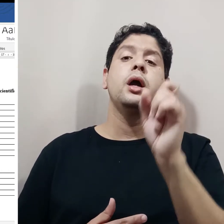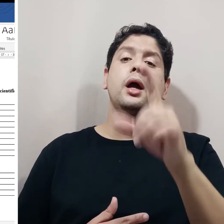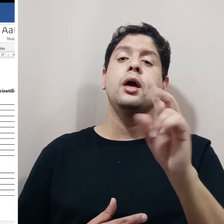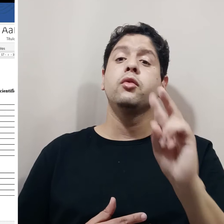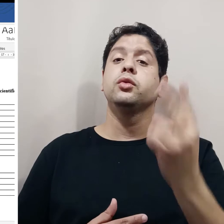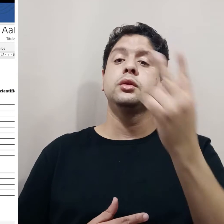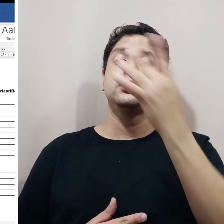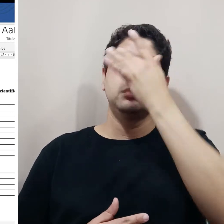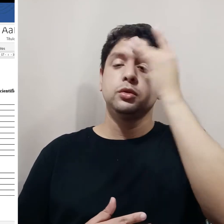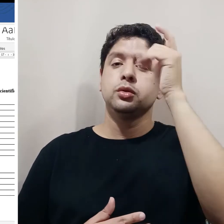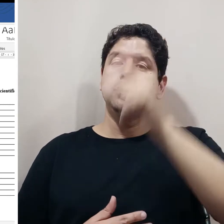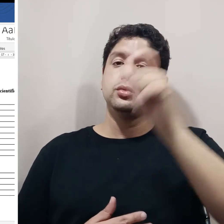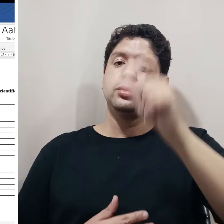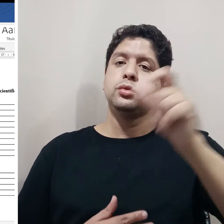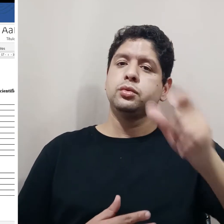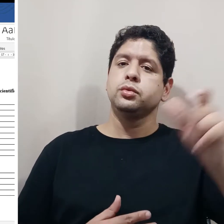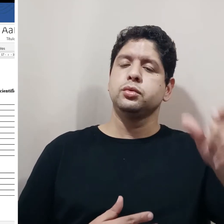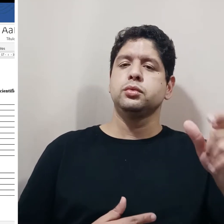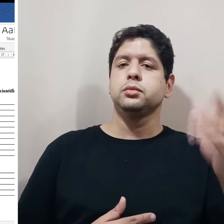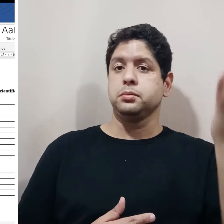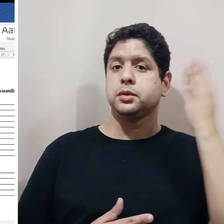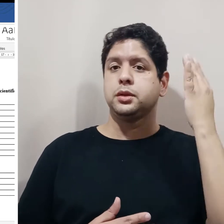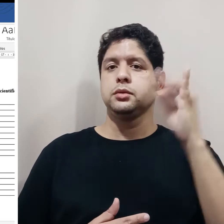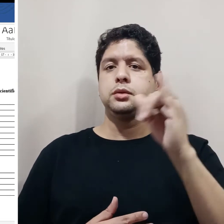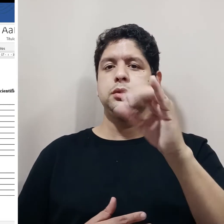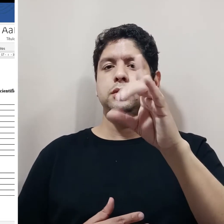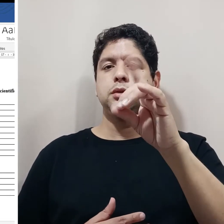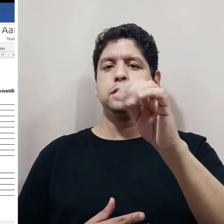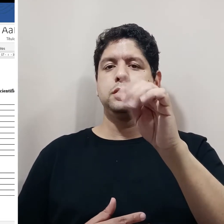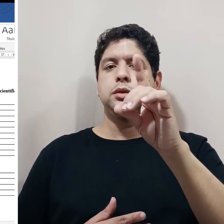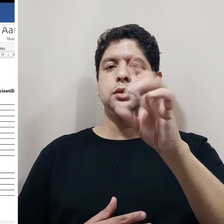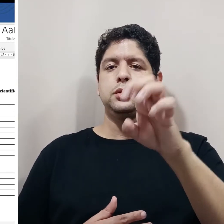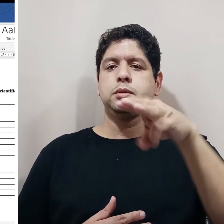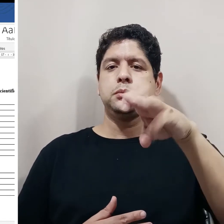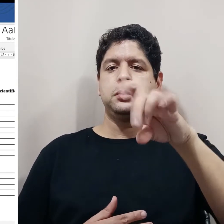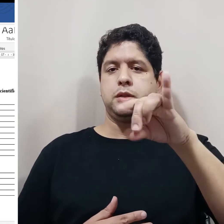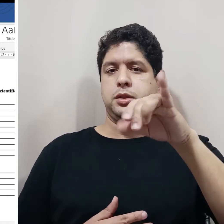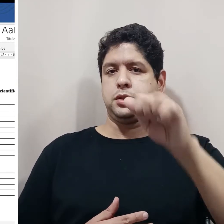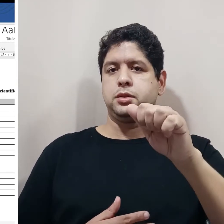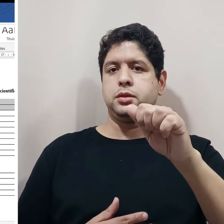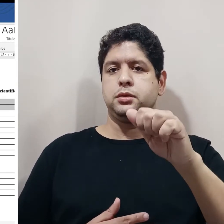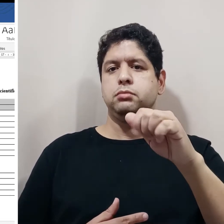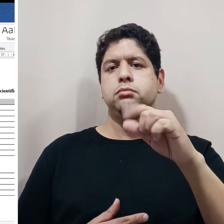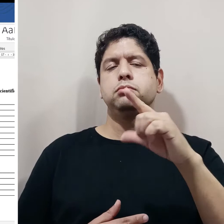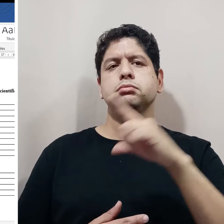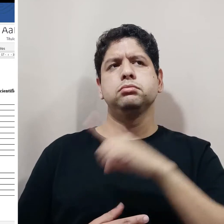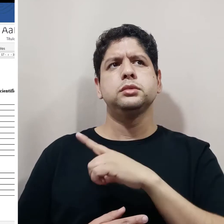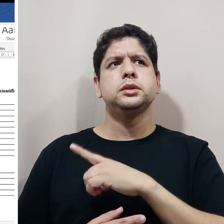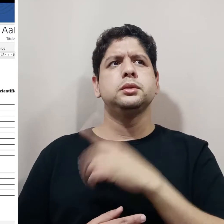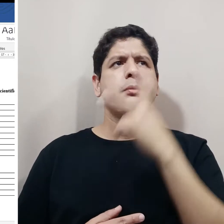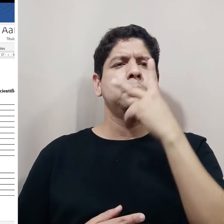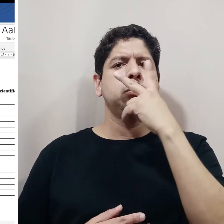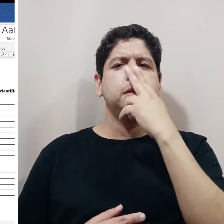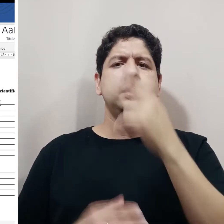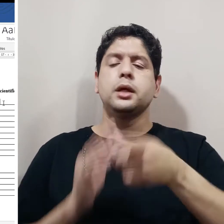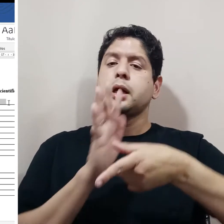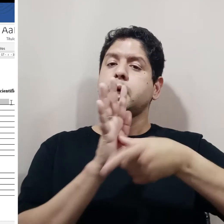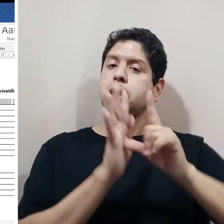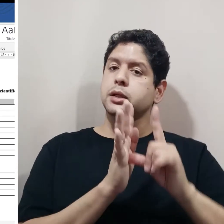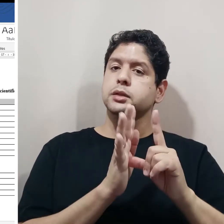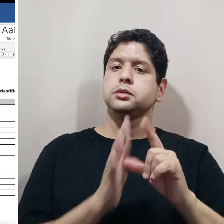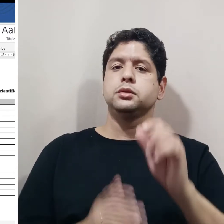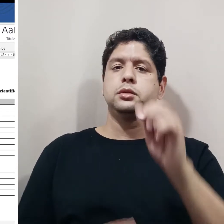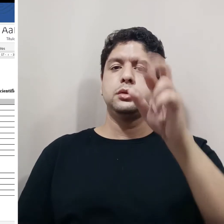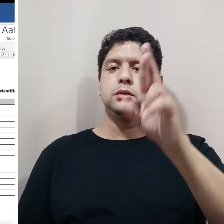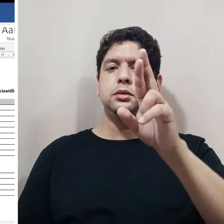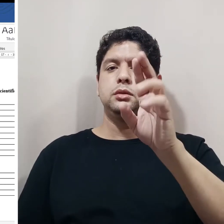ideias, principalmente a da valorização do ser humano, que não era, pelo menos durante a Idade